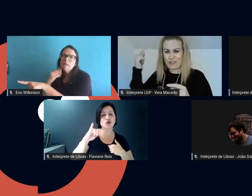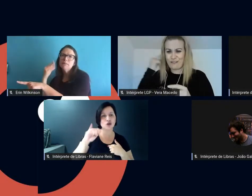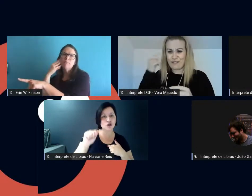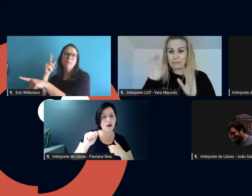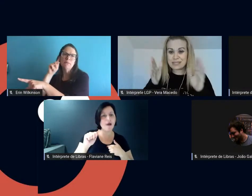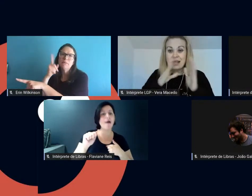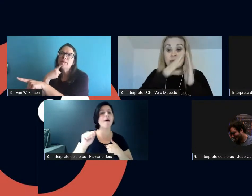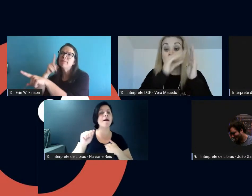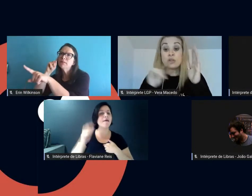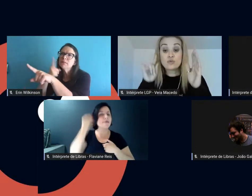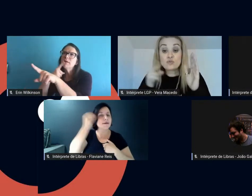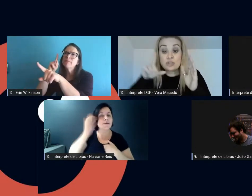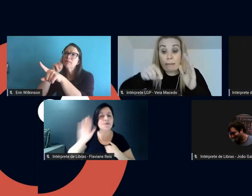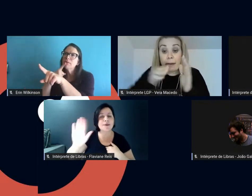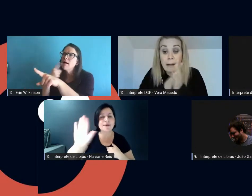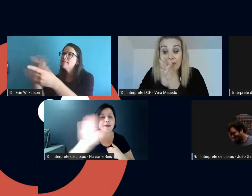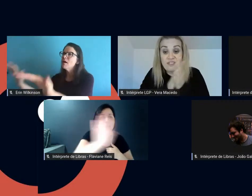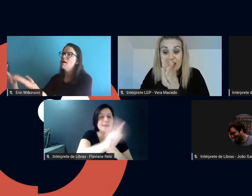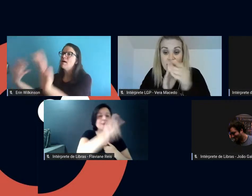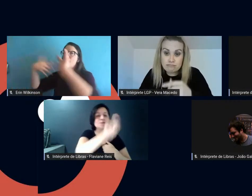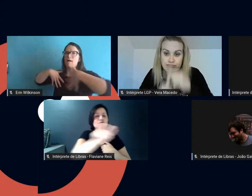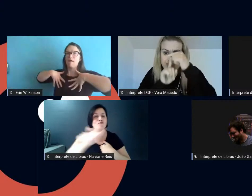gozar desses privilégios.